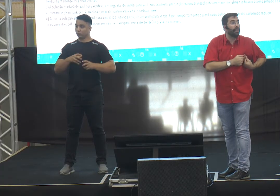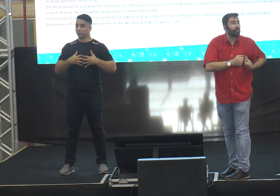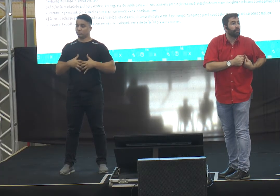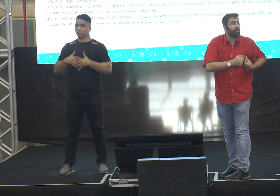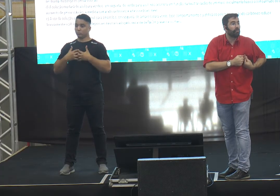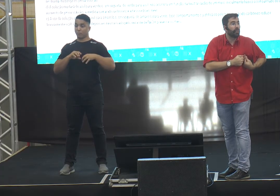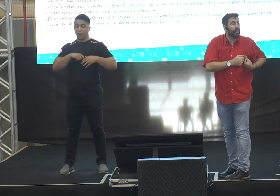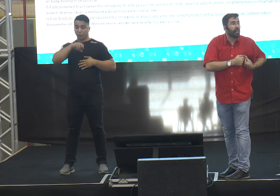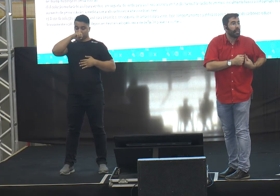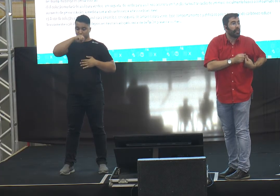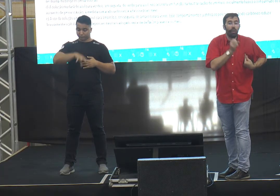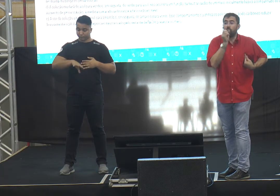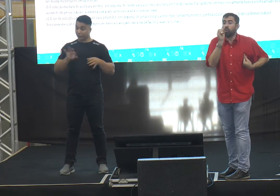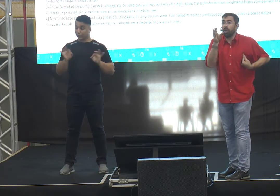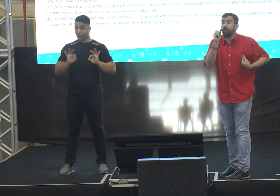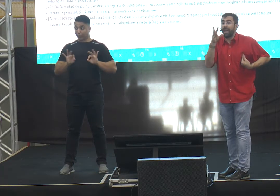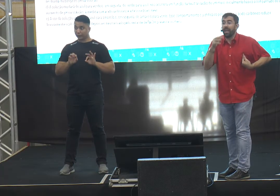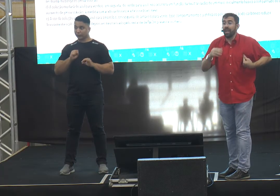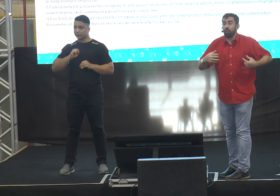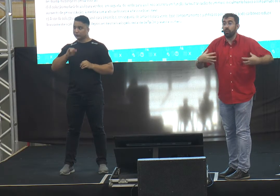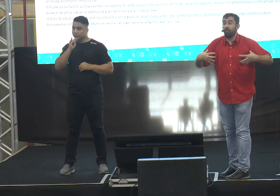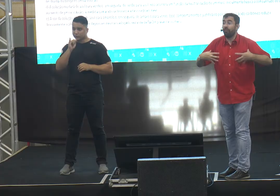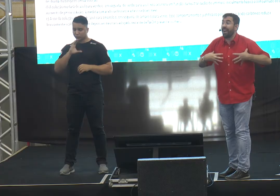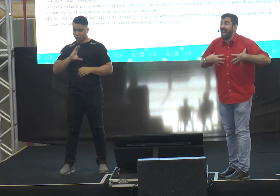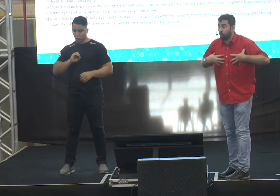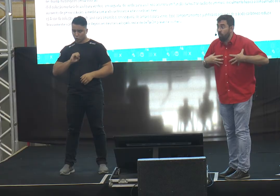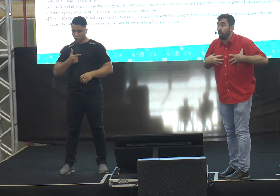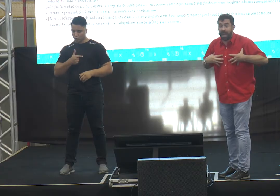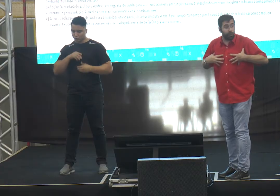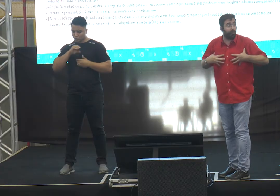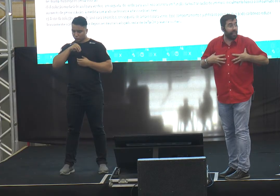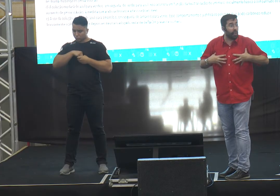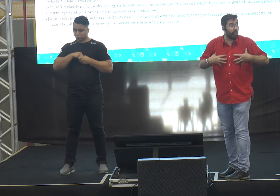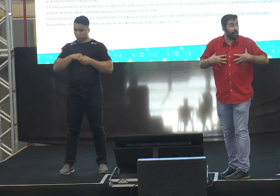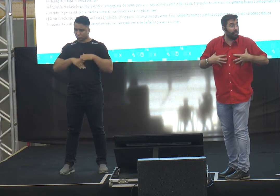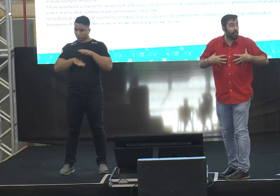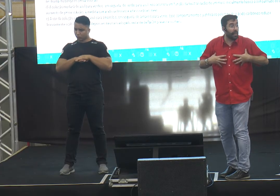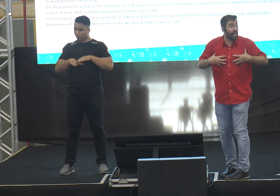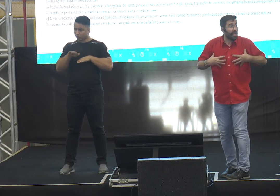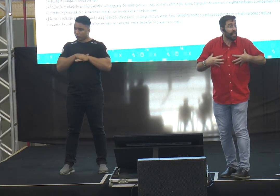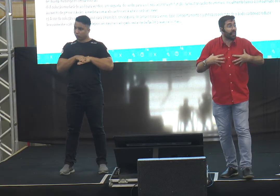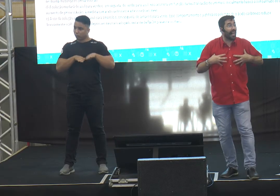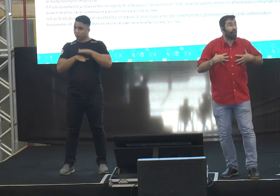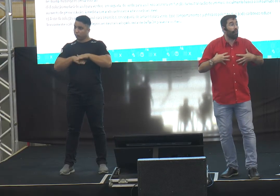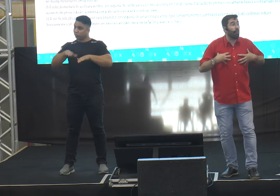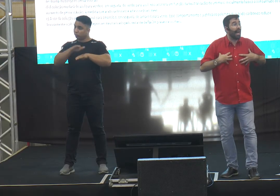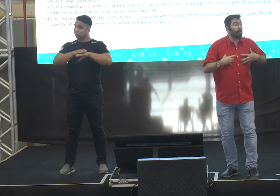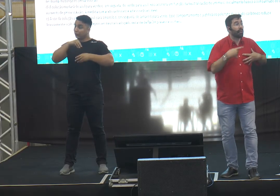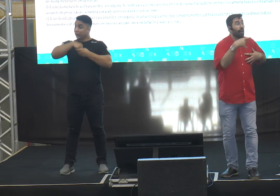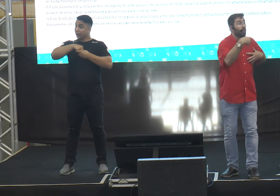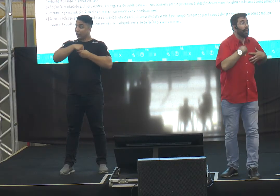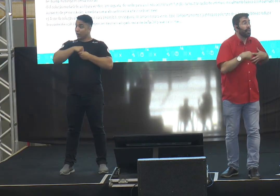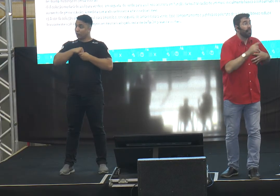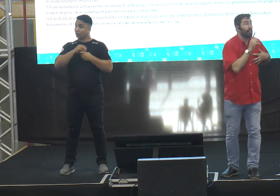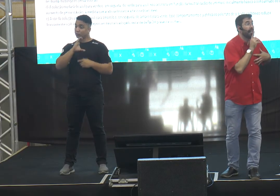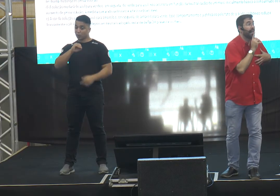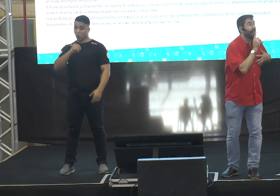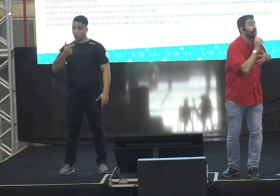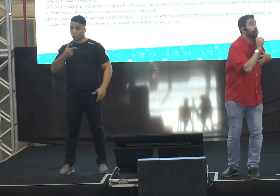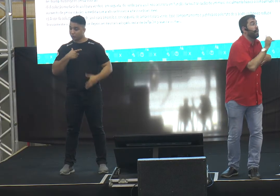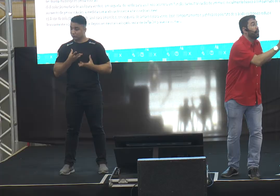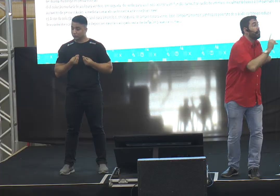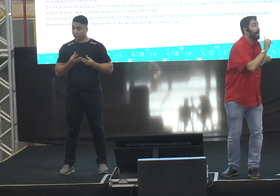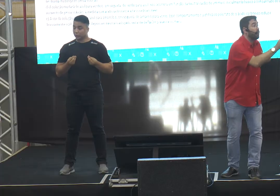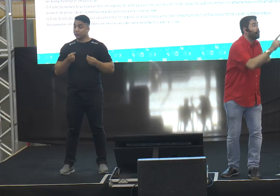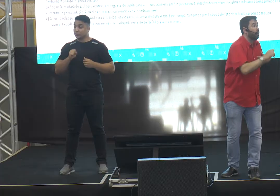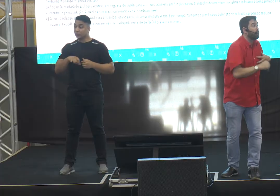estou liberando. Se eu não estou liberando, vai acumular, não vai dentro de mim? E se acumular o CO2 dentro de mim, quer